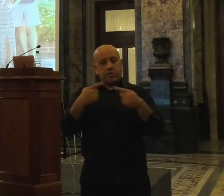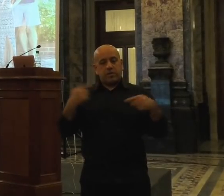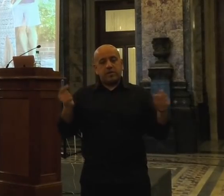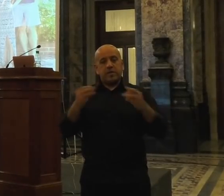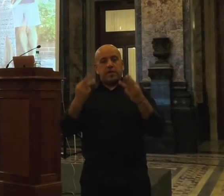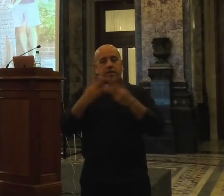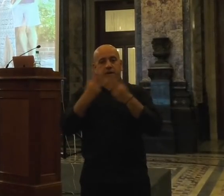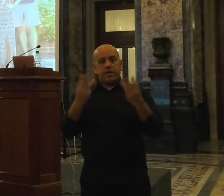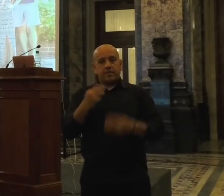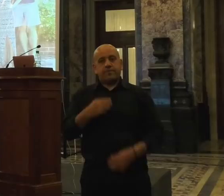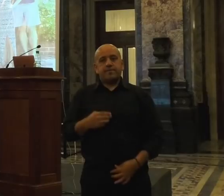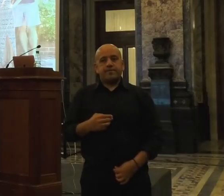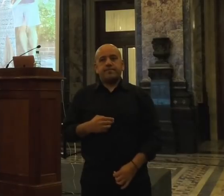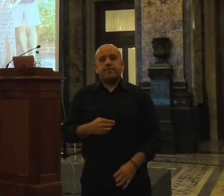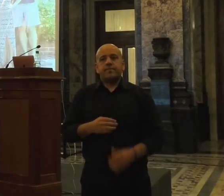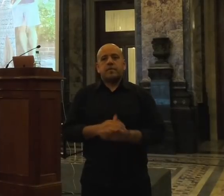global.